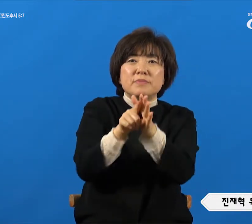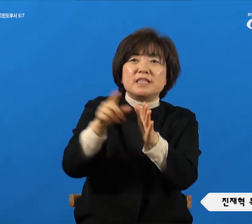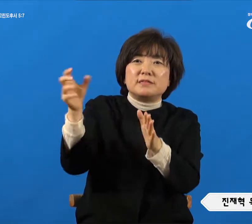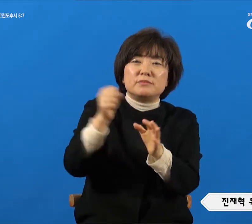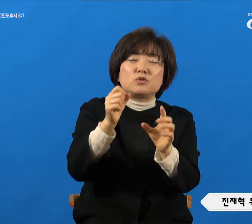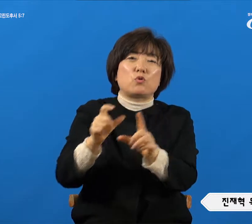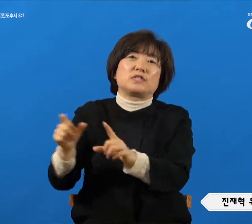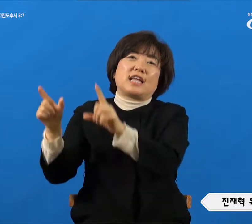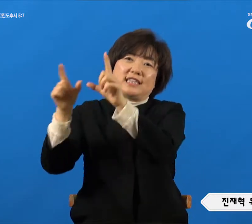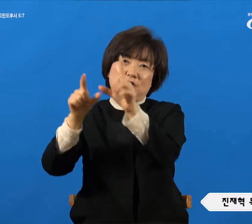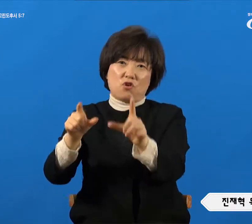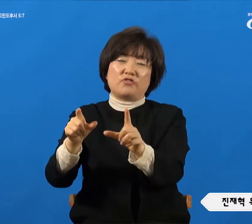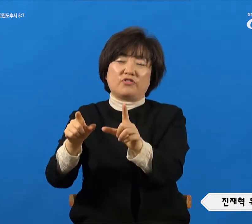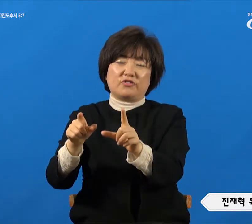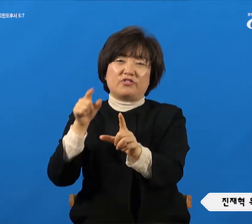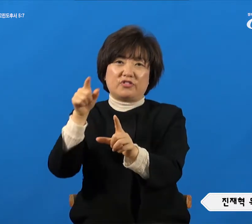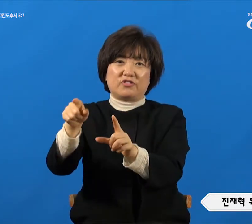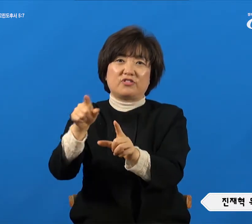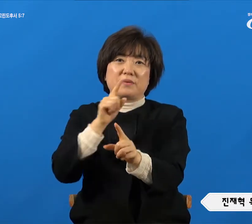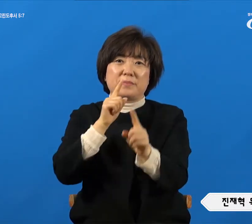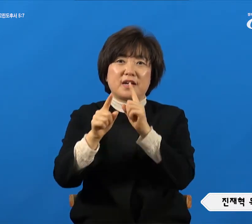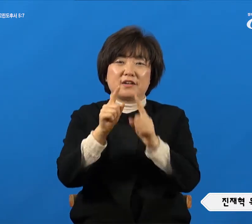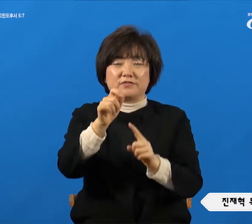믿음으로 산다고 성경은